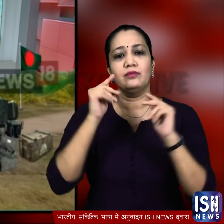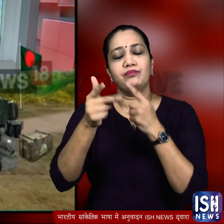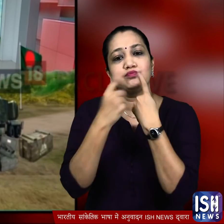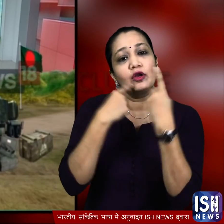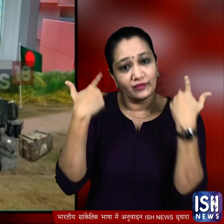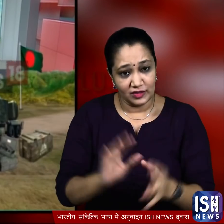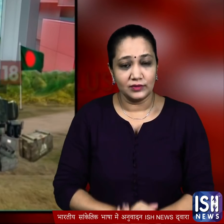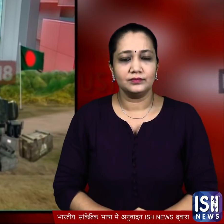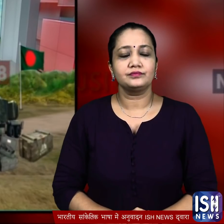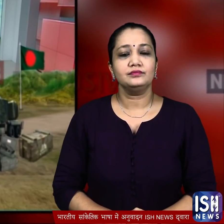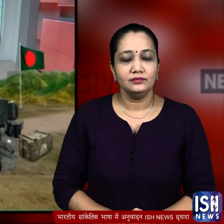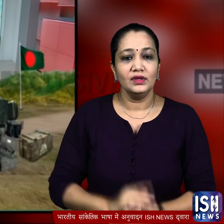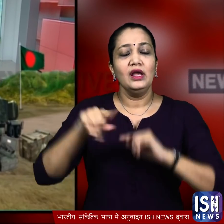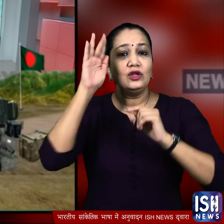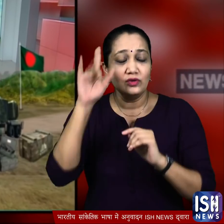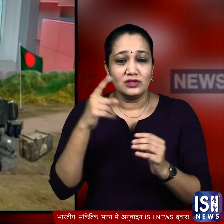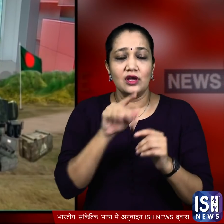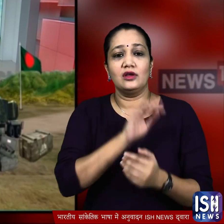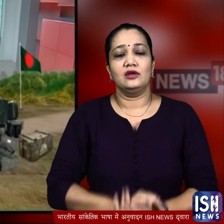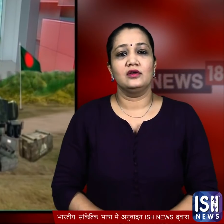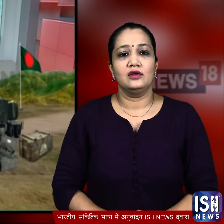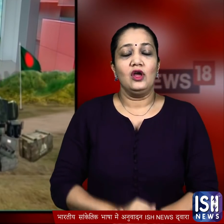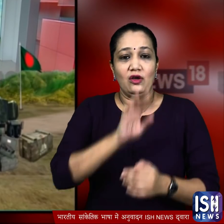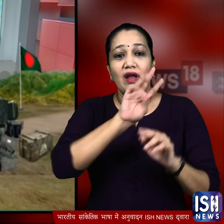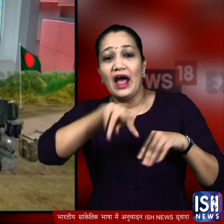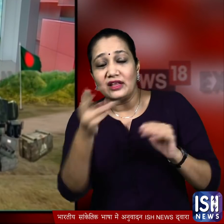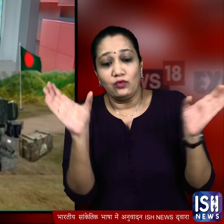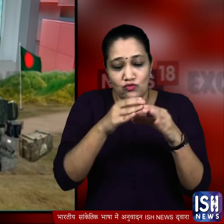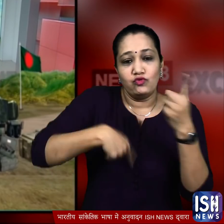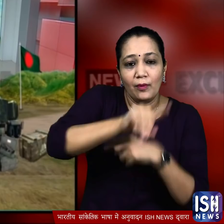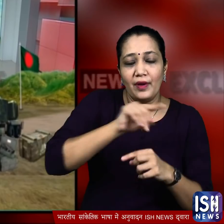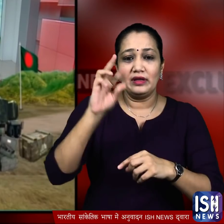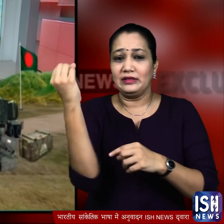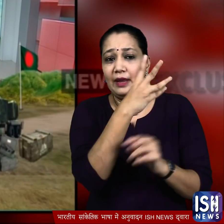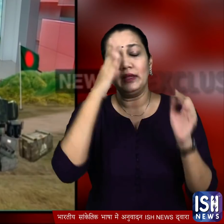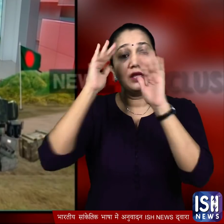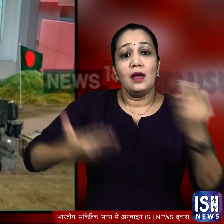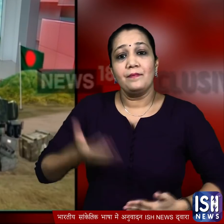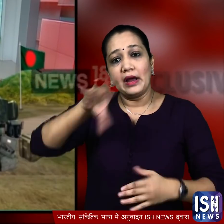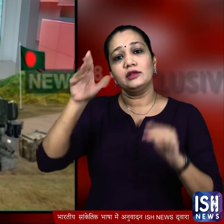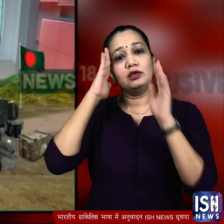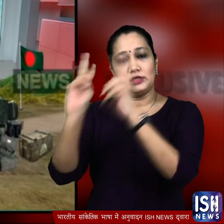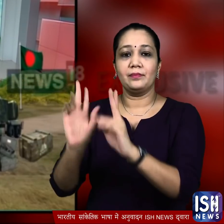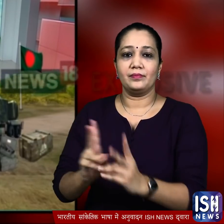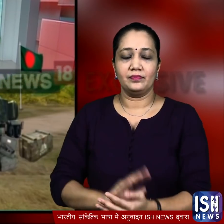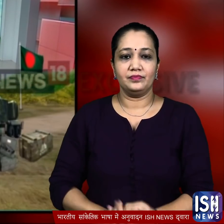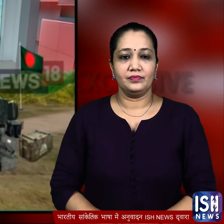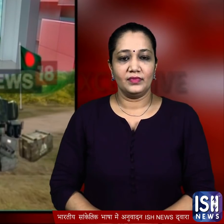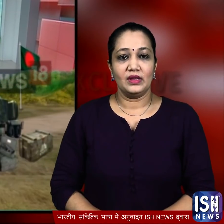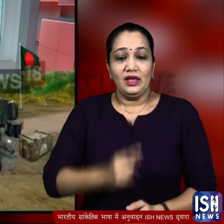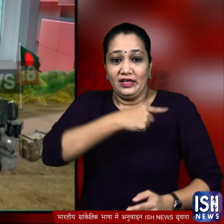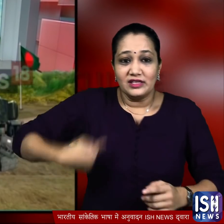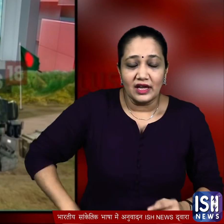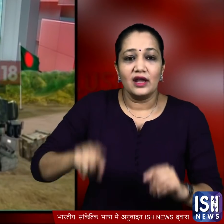हथियारों को लेकर चर्चा की। इतना ही नहीं, खबर यह भी कि 41 विशेषज्ञों का दूसरा दल अगले 3 महीने तक बांग्लादेश के दौरे पर